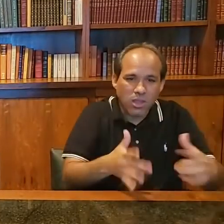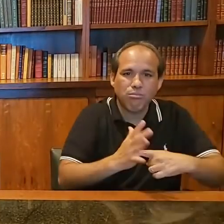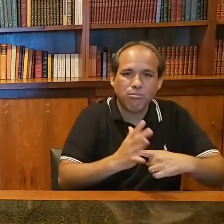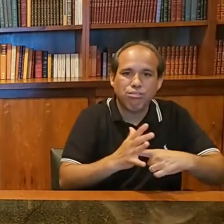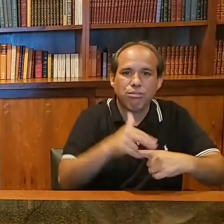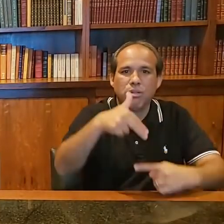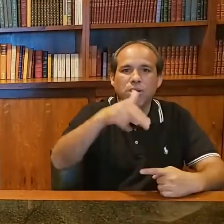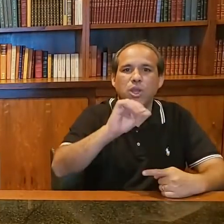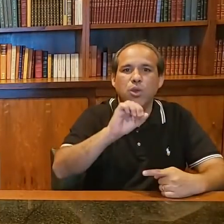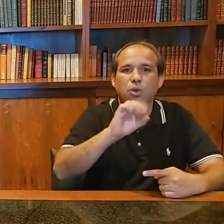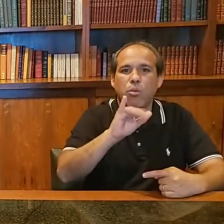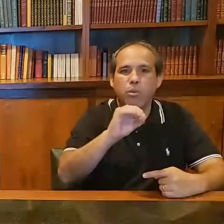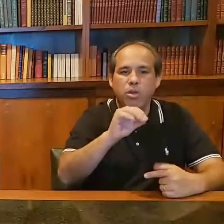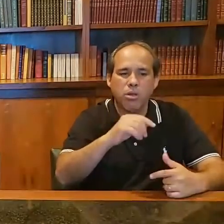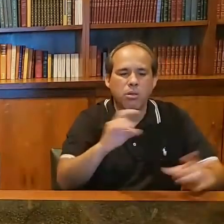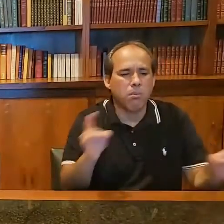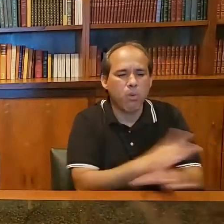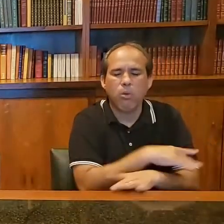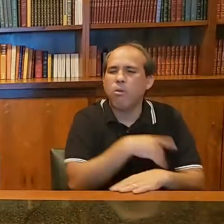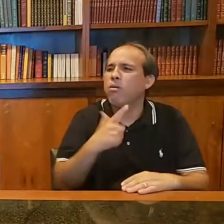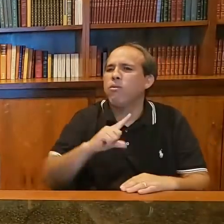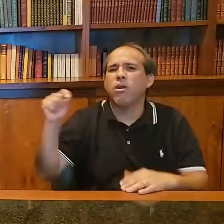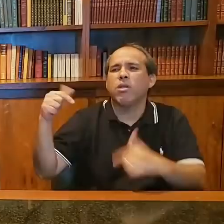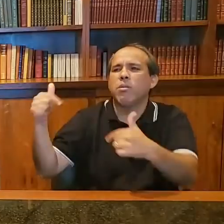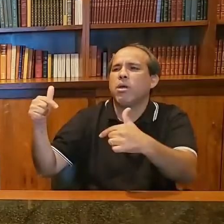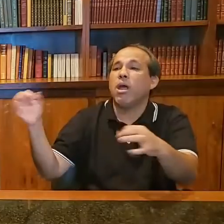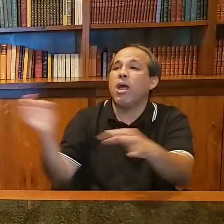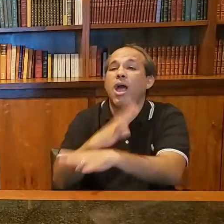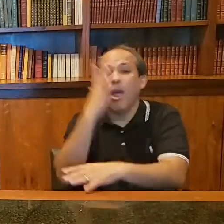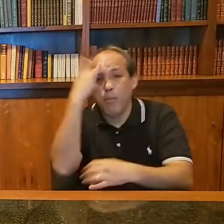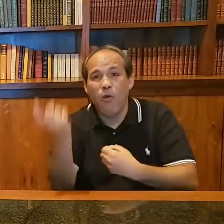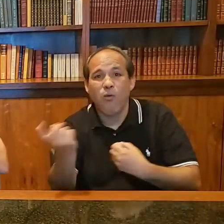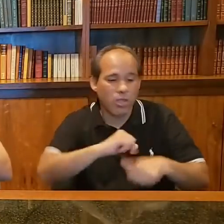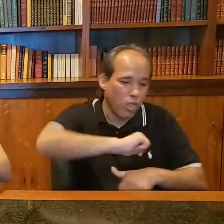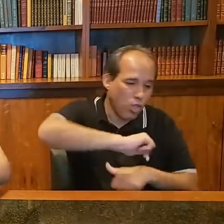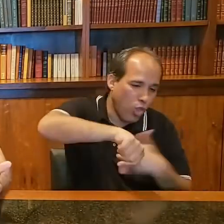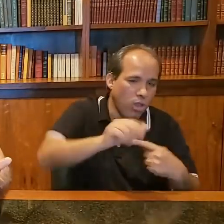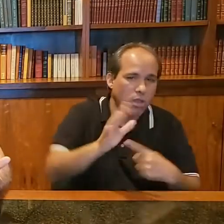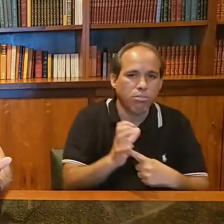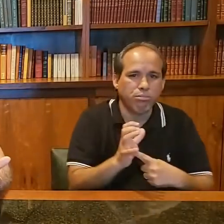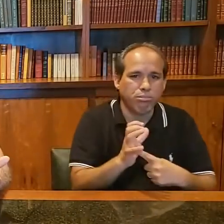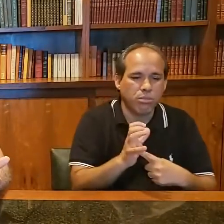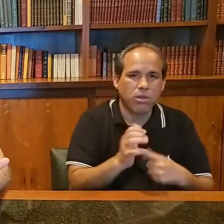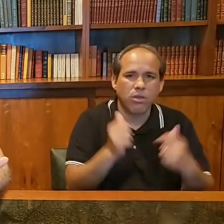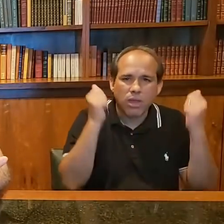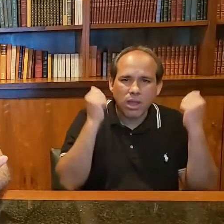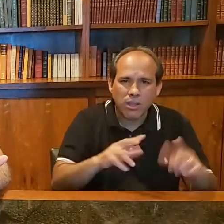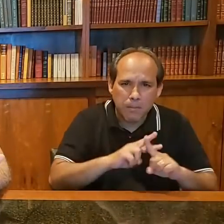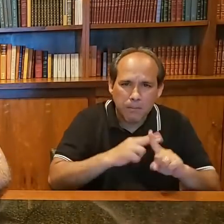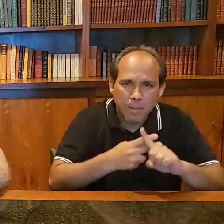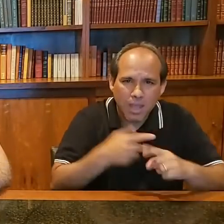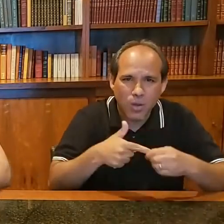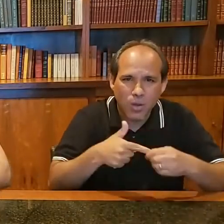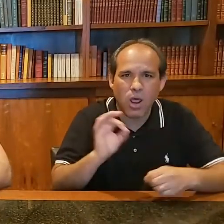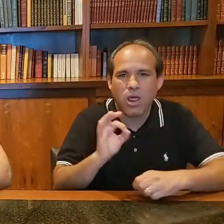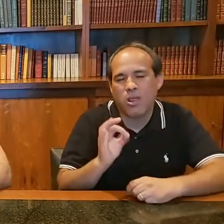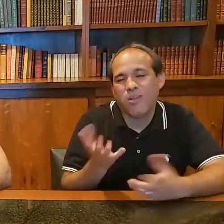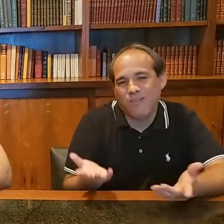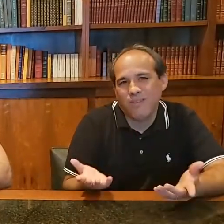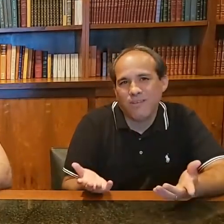Ia trabalhar, voltava, no dia seguinte trocava a bateria, ia trabalhar, voltava, você não vai gastar mais com combustível.